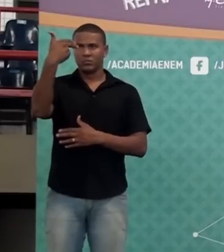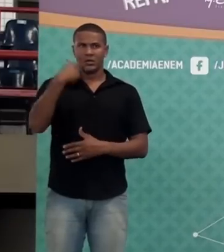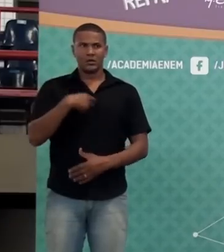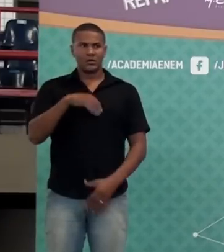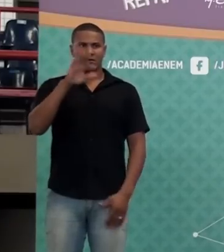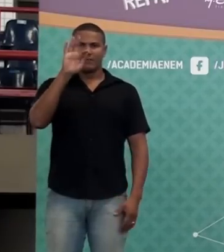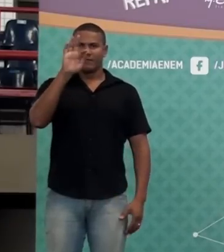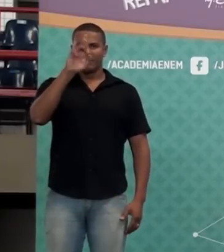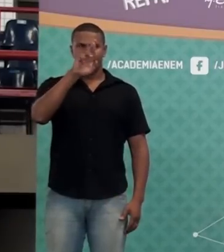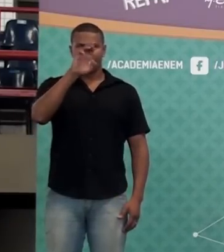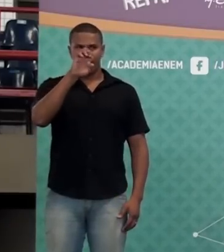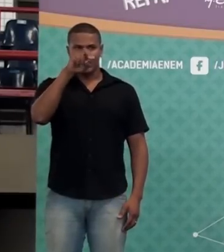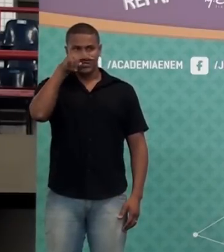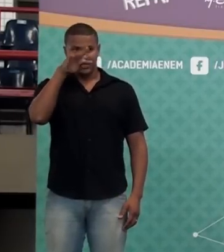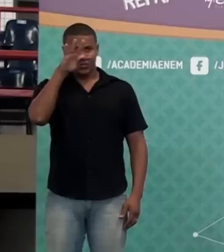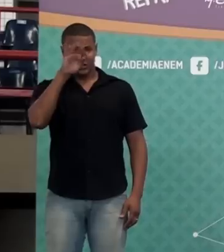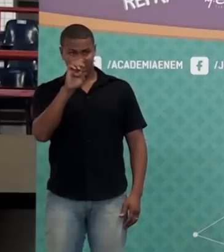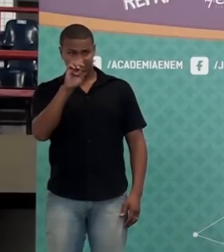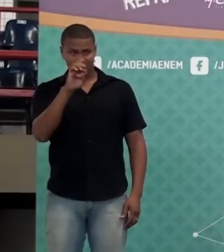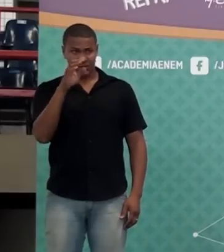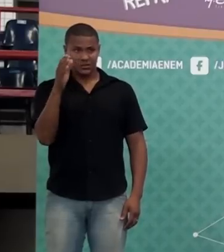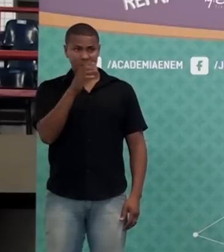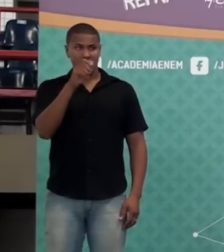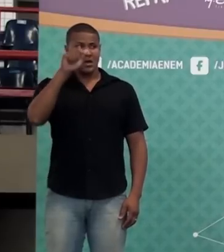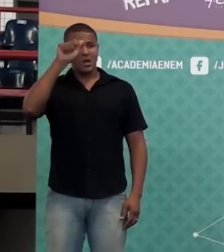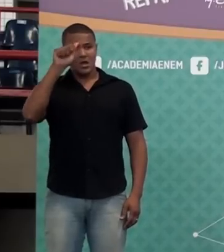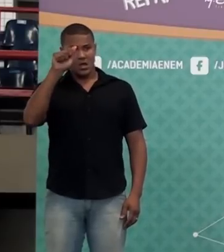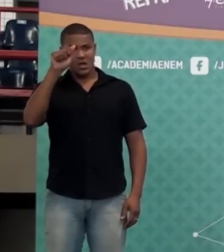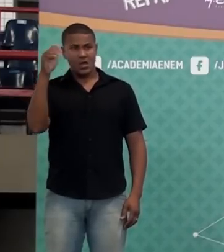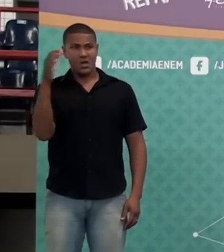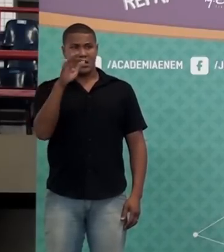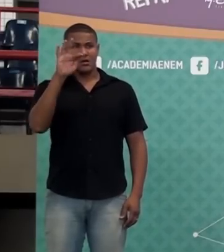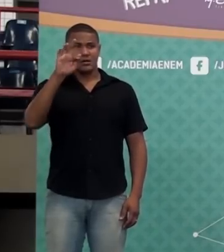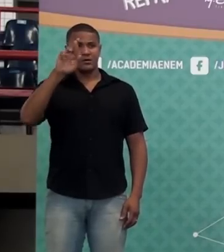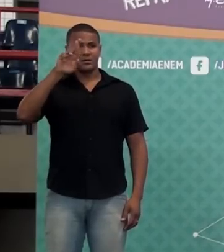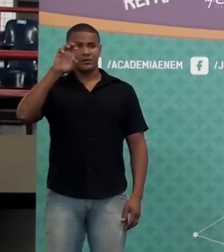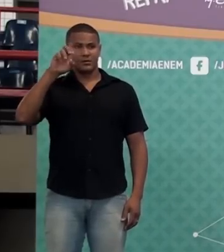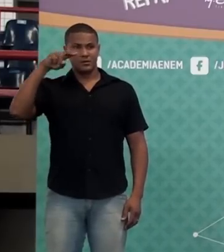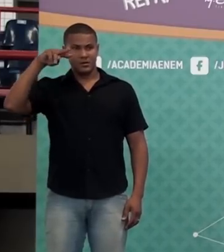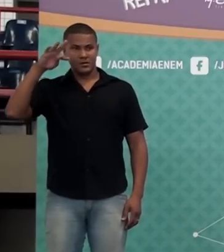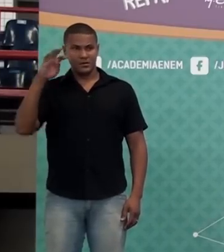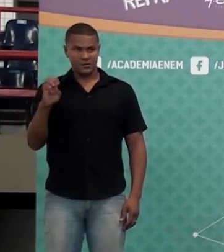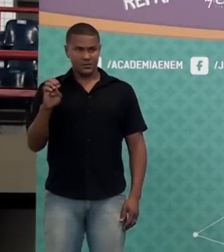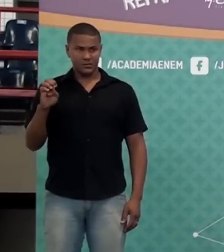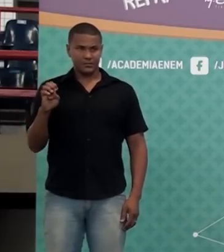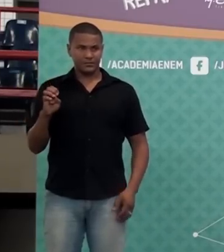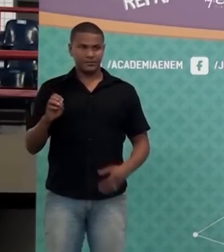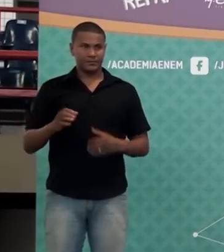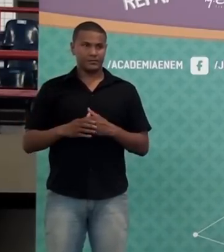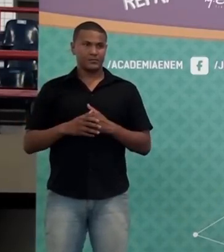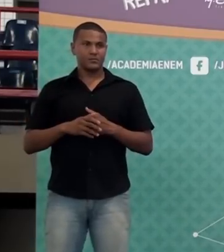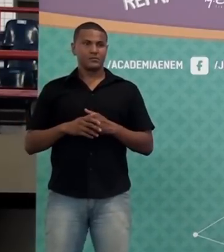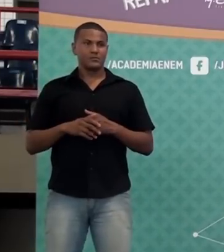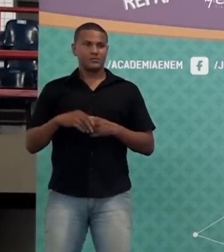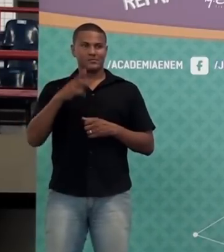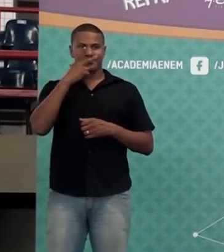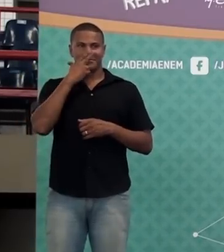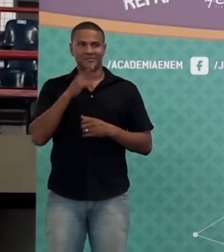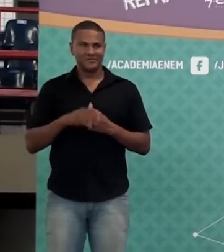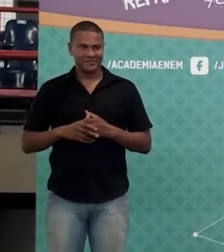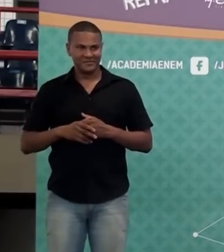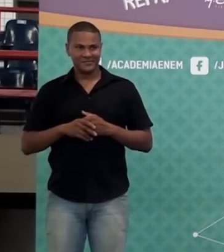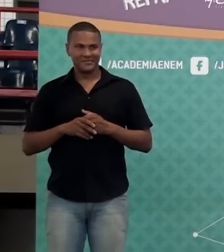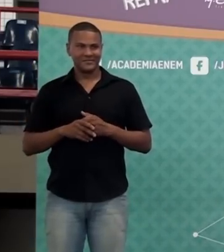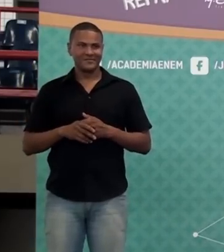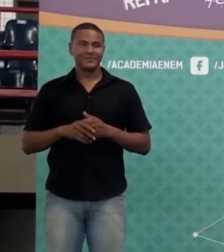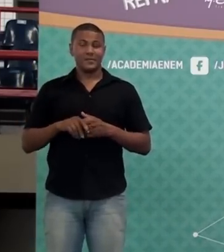frente, palavras repetidas. Se eu dissesse assim, ela ficou cara a cara com o patrão. Cara